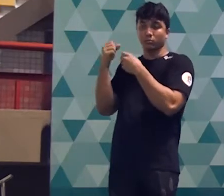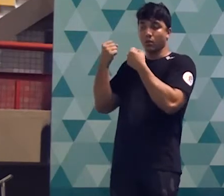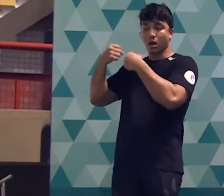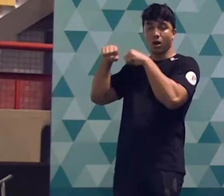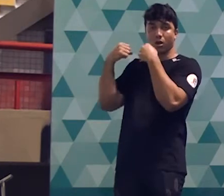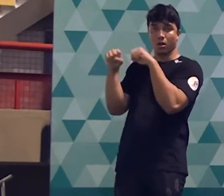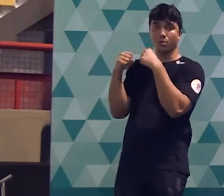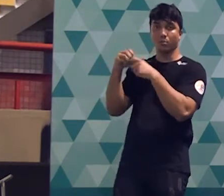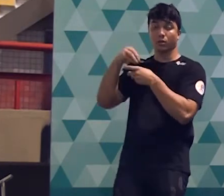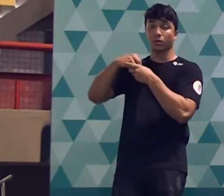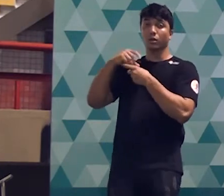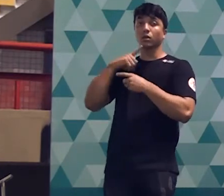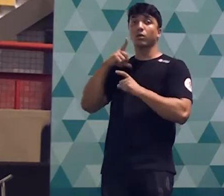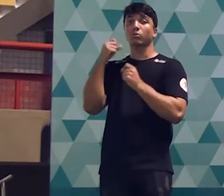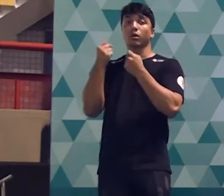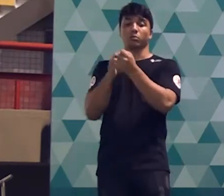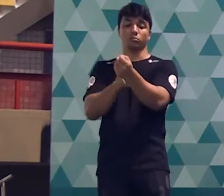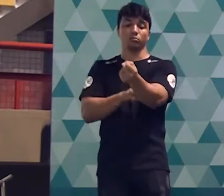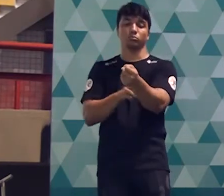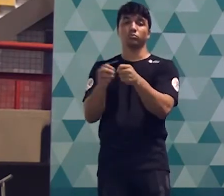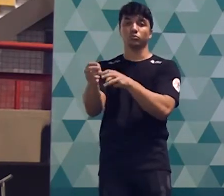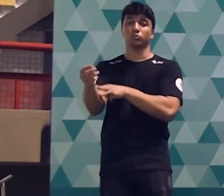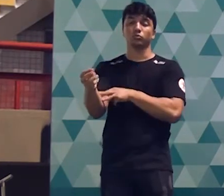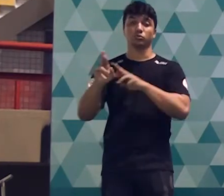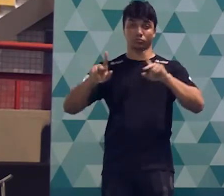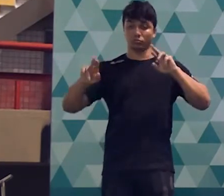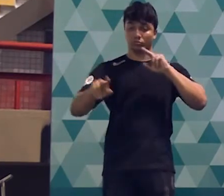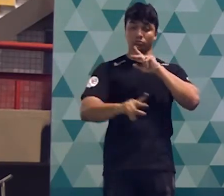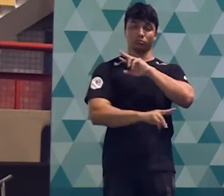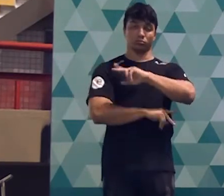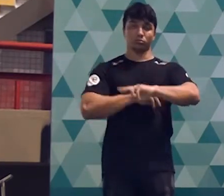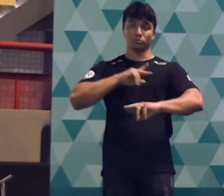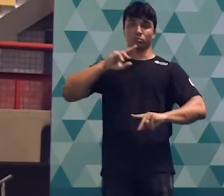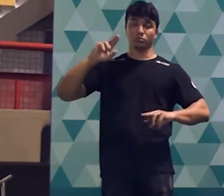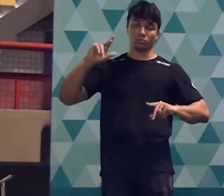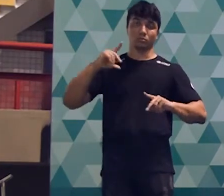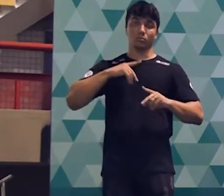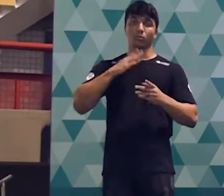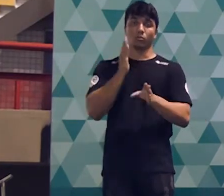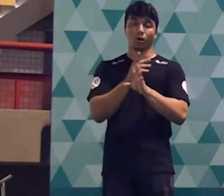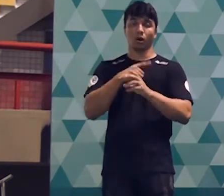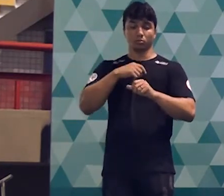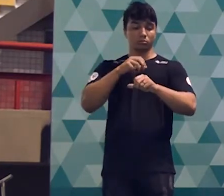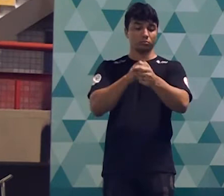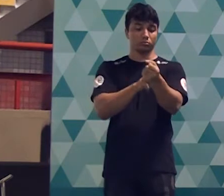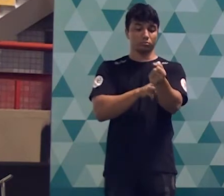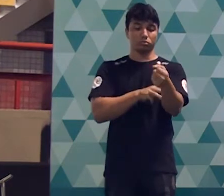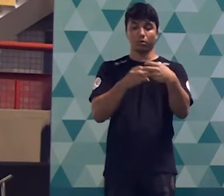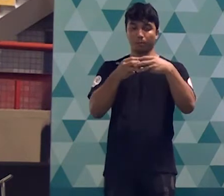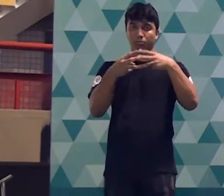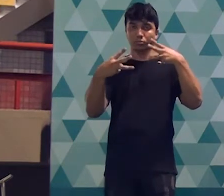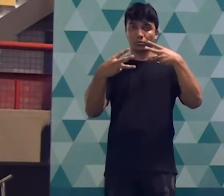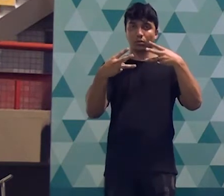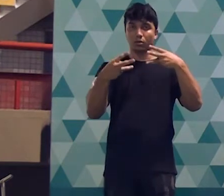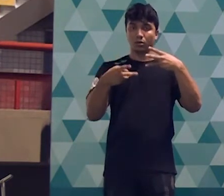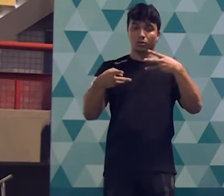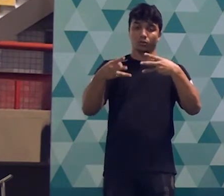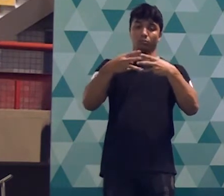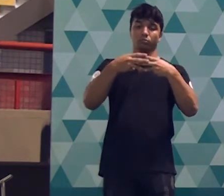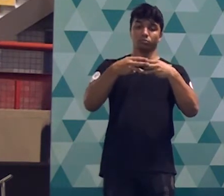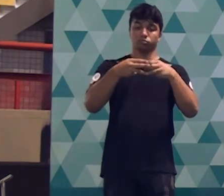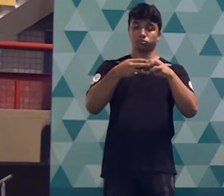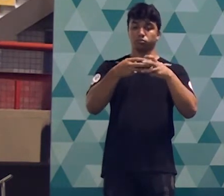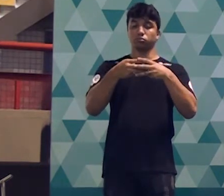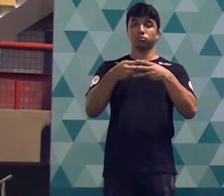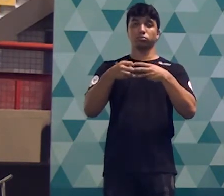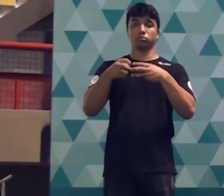do Enem, cada dia a gente malha músculos diferentes. Por quê? Porque a gente vai malhar esse músculo para as fibras se quebrarem e se